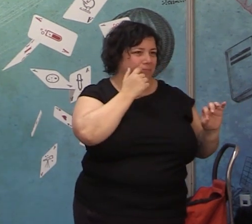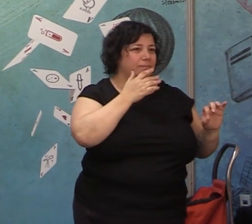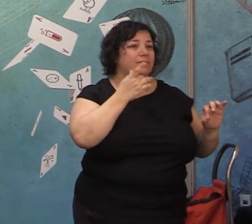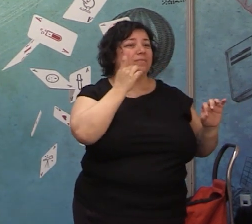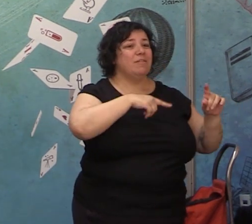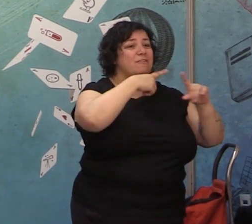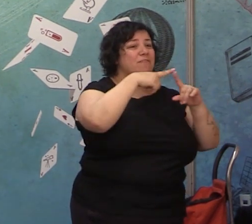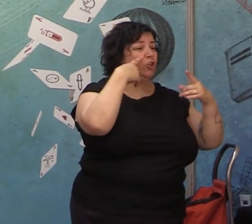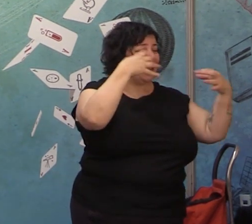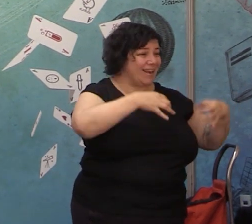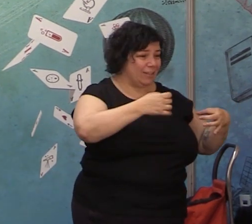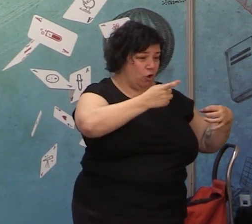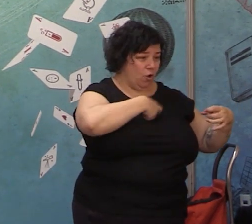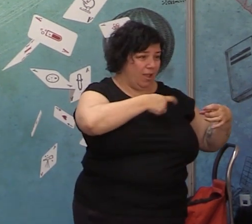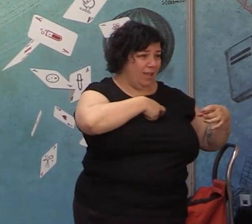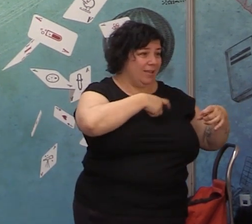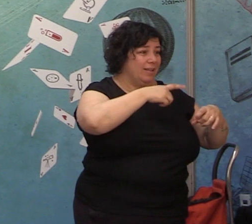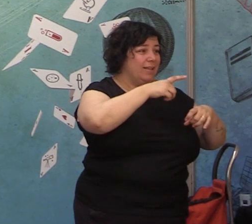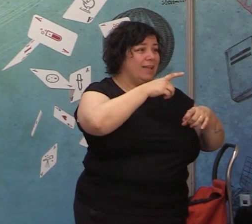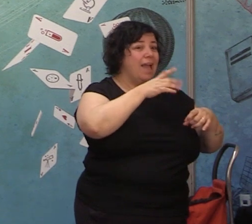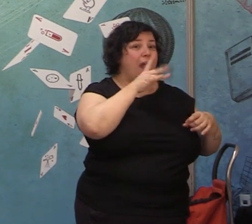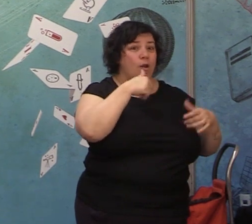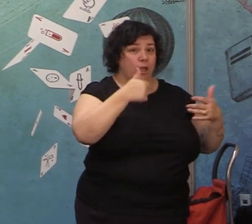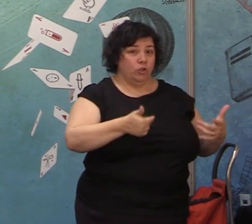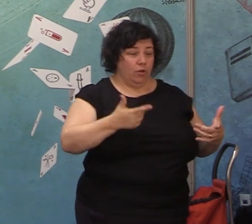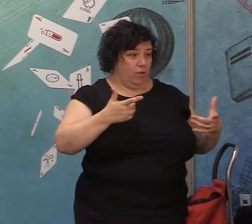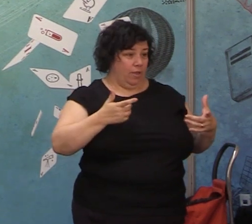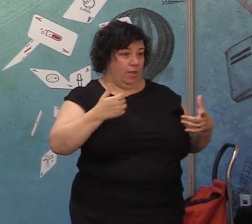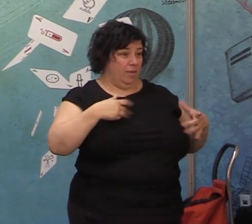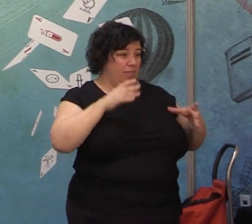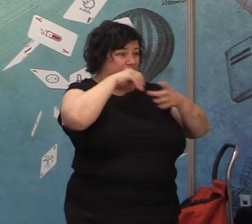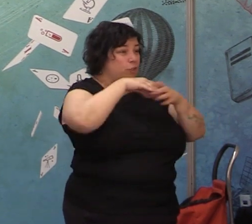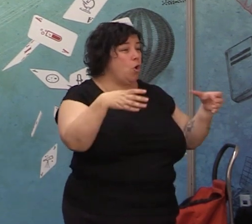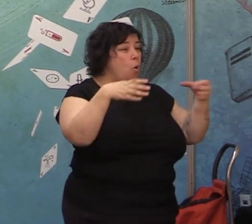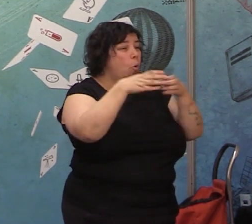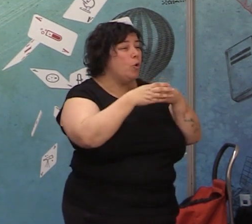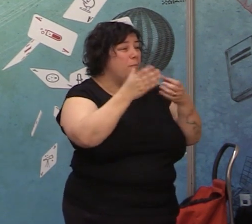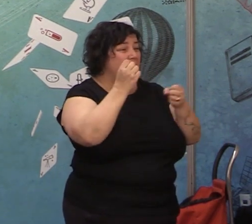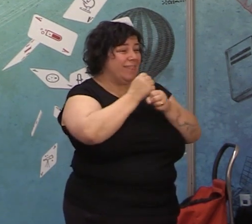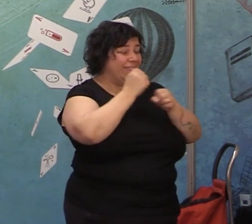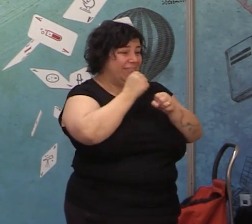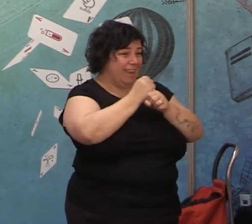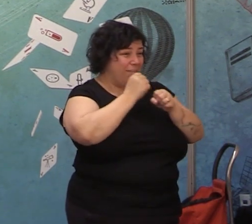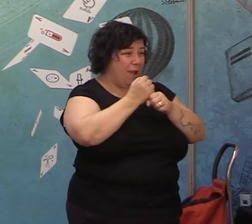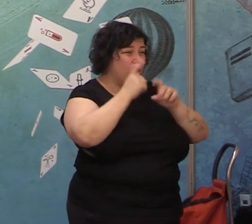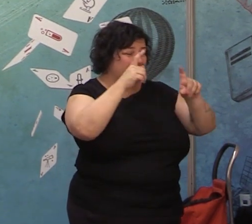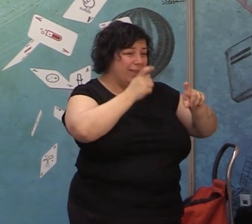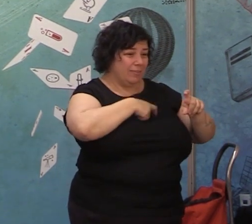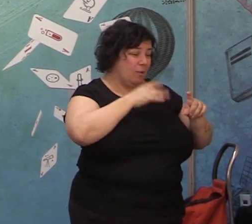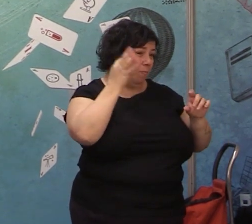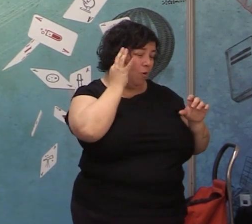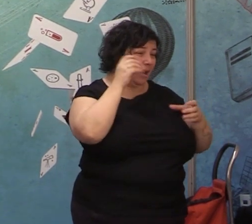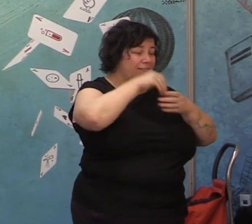Los factores de riesgo cardiovascular. Ahora yo, desde que estoy metida en el grupo de trabajo de cardiología en la mujer